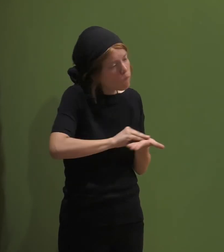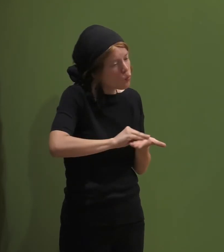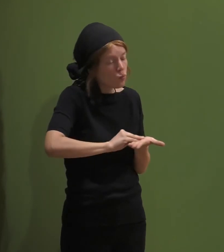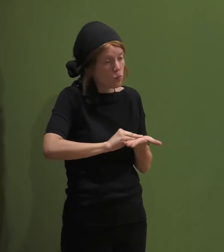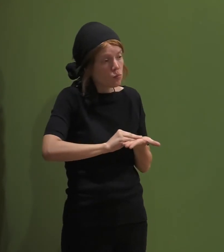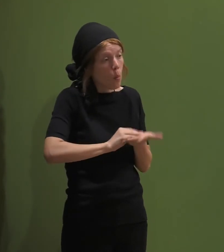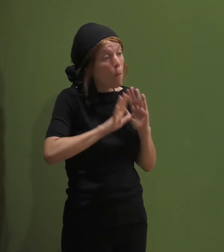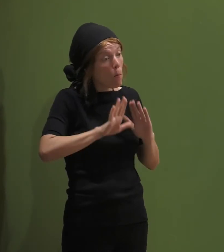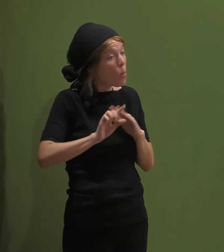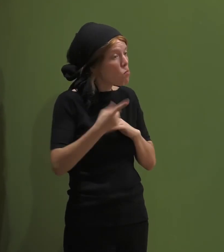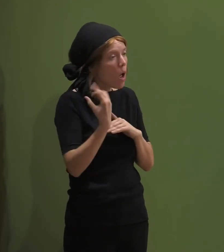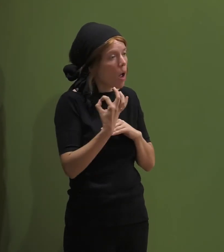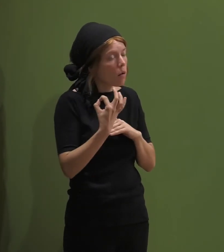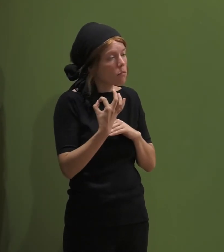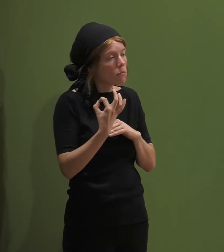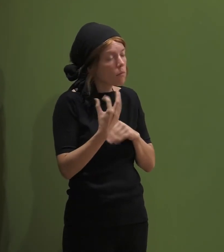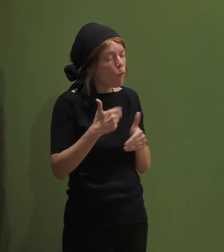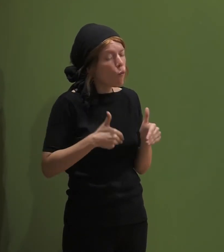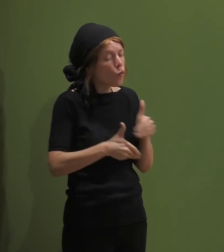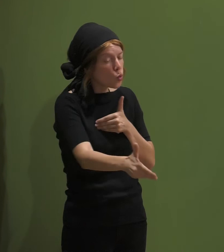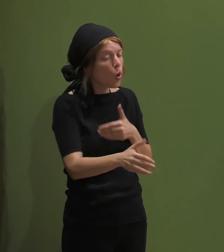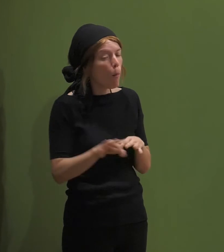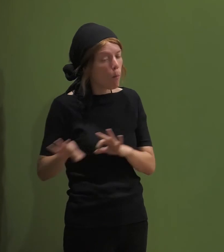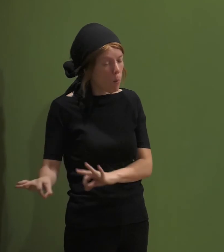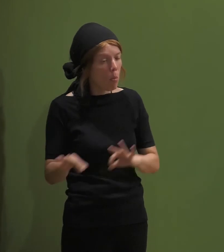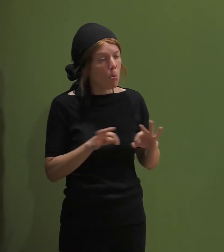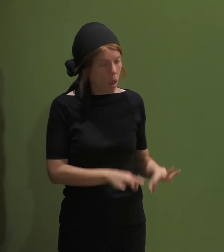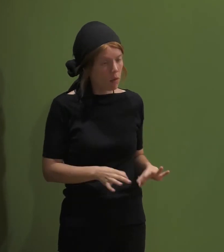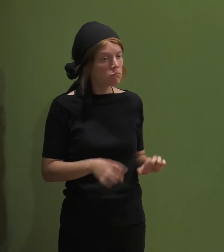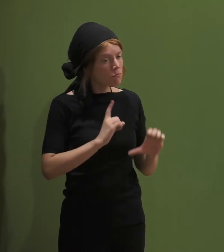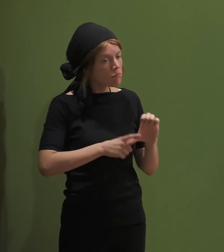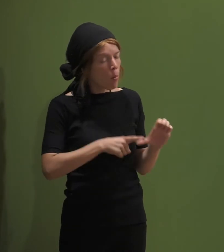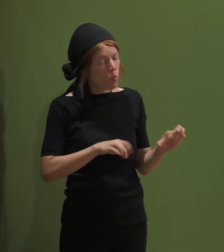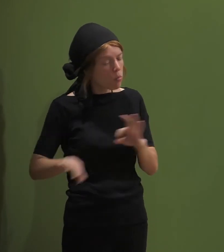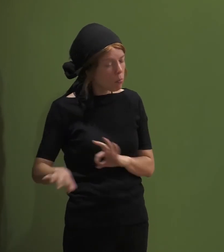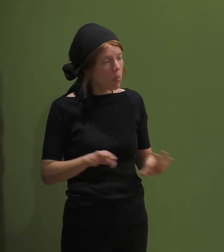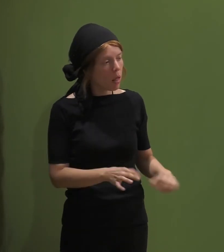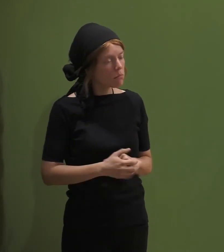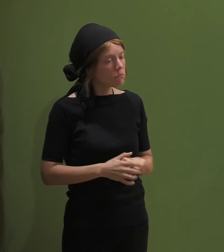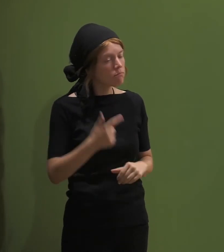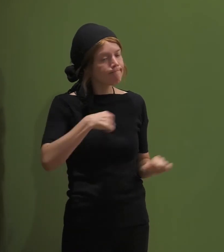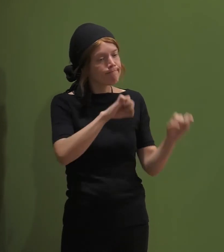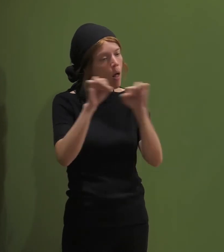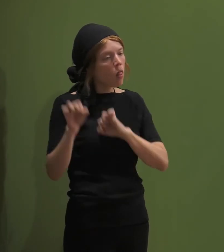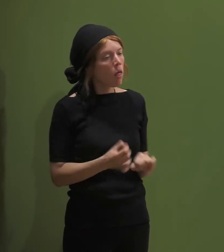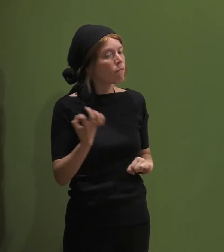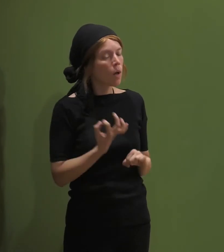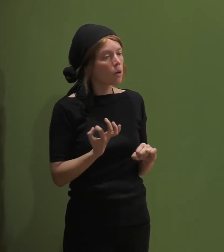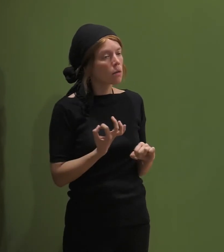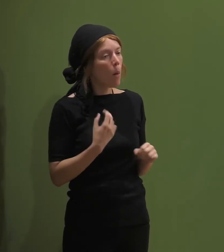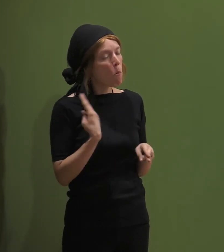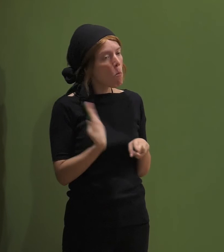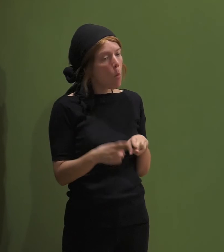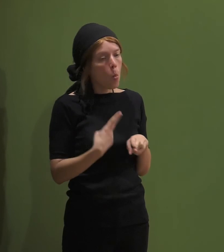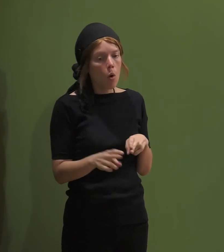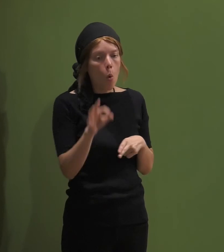todo preparémonos para el futuro, preparemos esta tierra para el futuro. Soy de los que defiende que a la